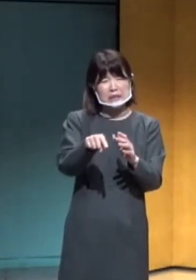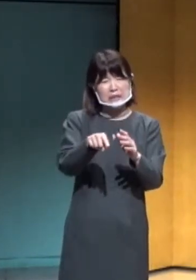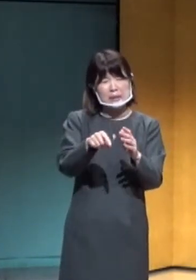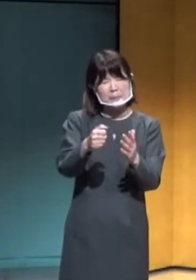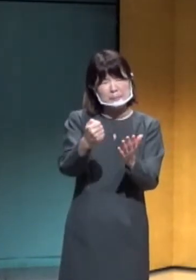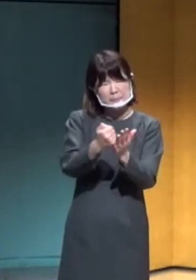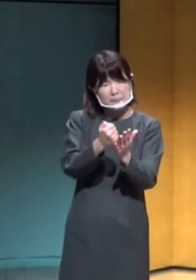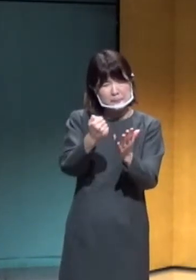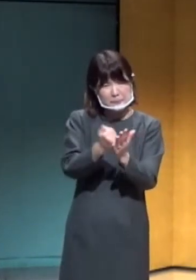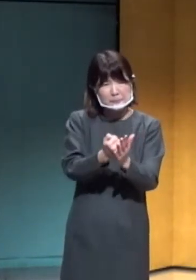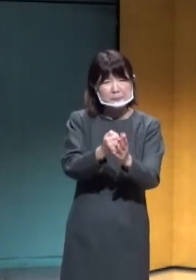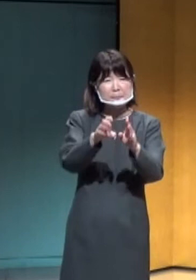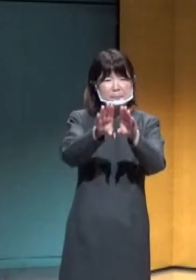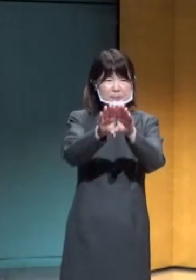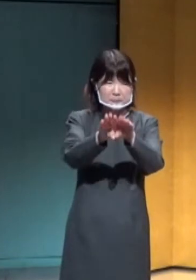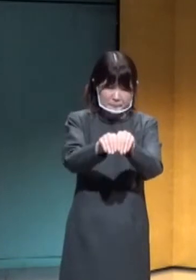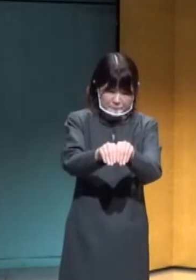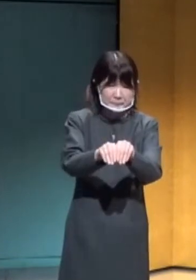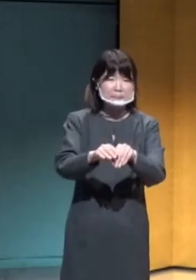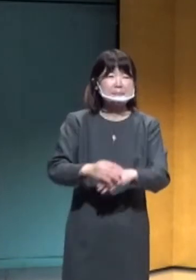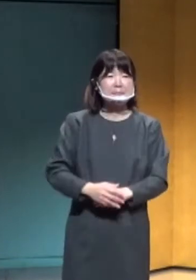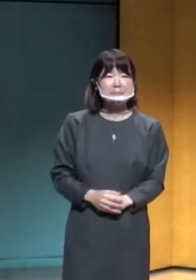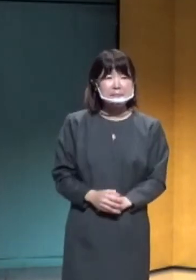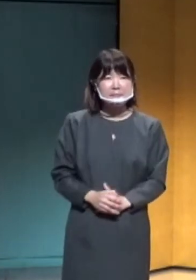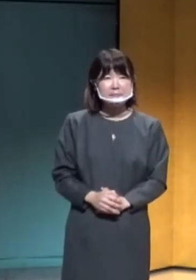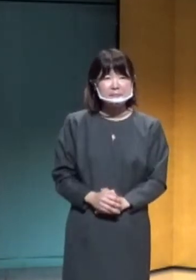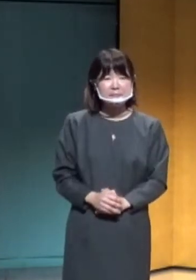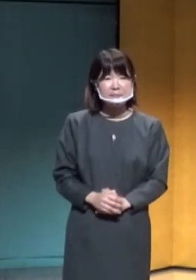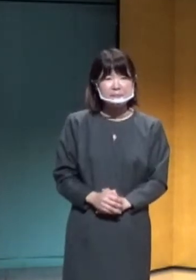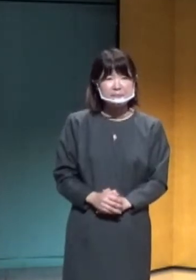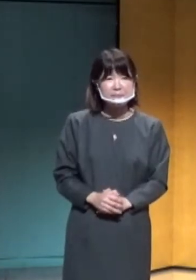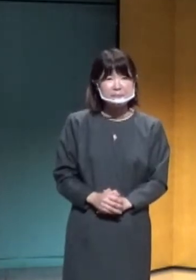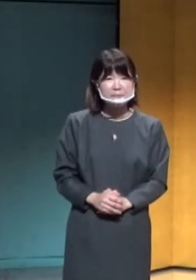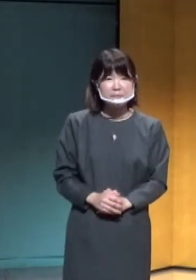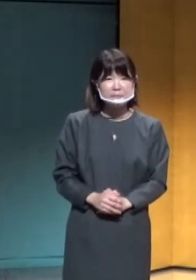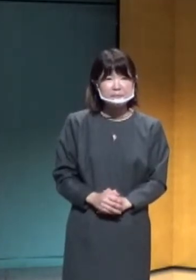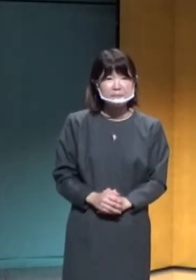残念ながら、中止とさせていただきました。で、